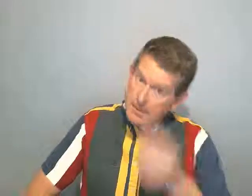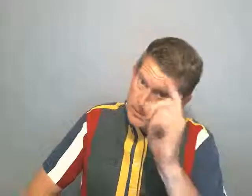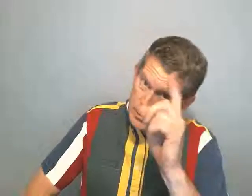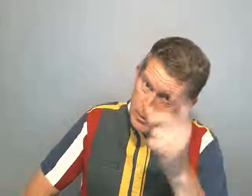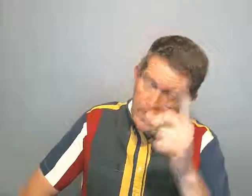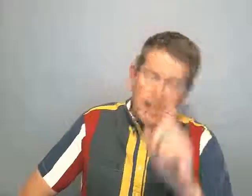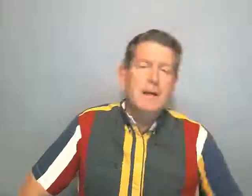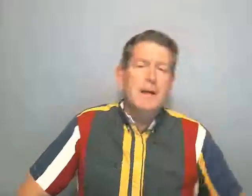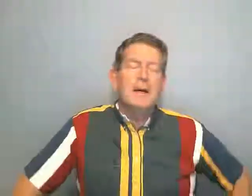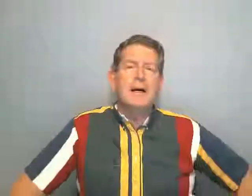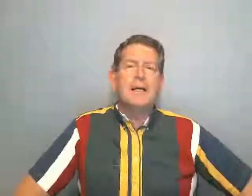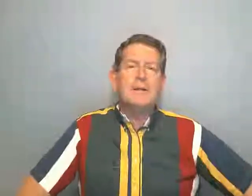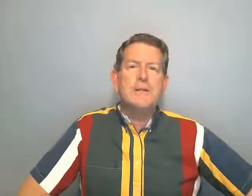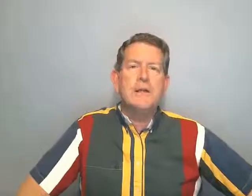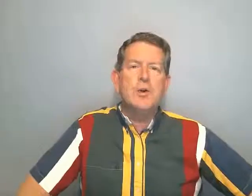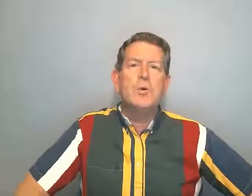Je devrais. Qu'est-ce que c'est je dois?